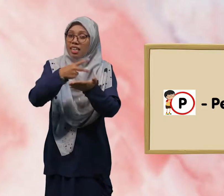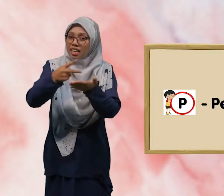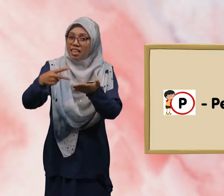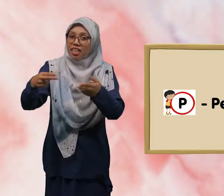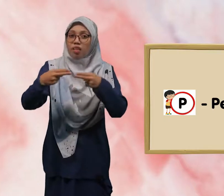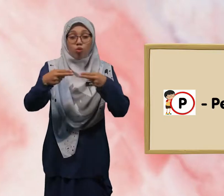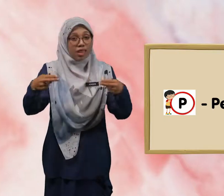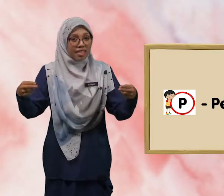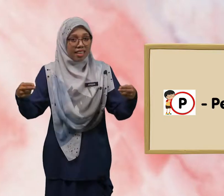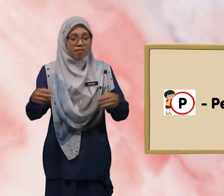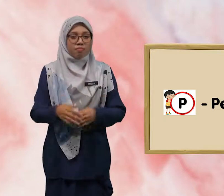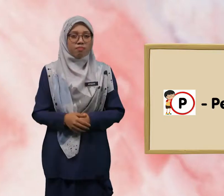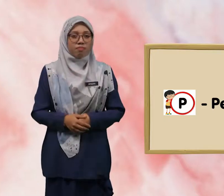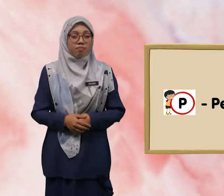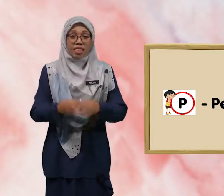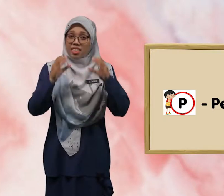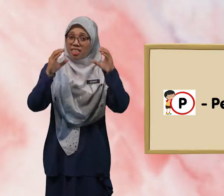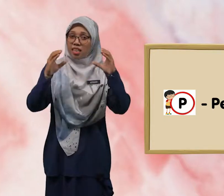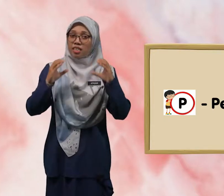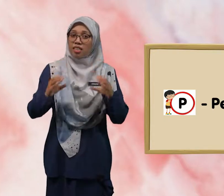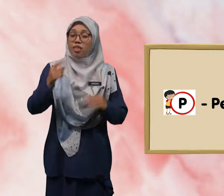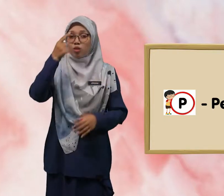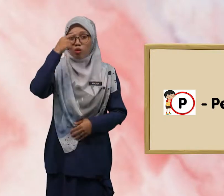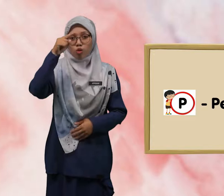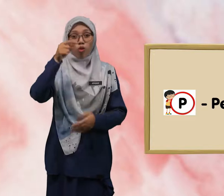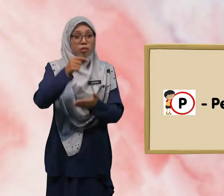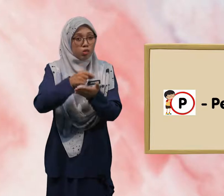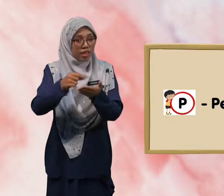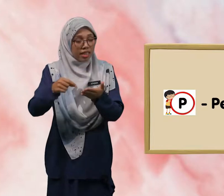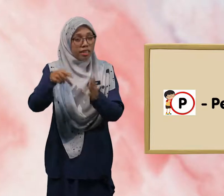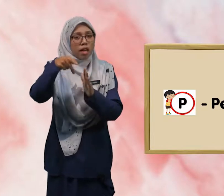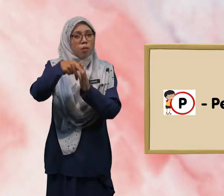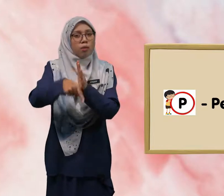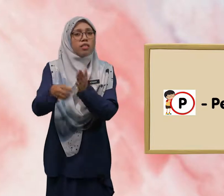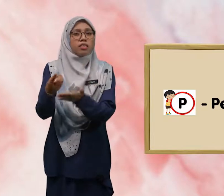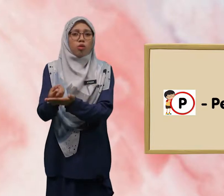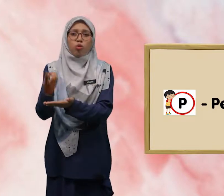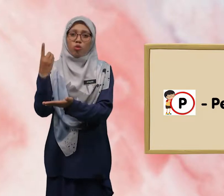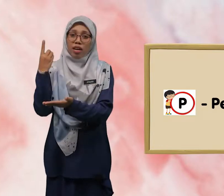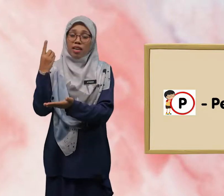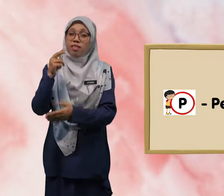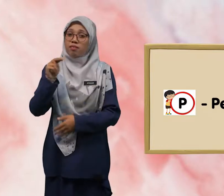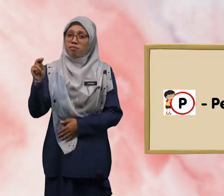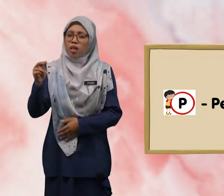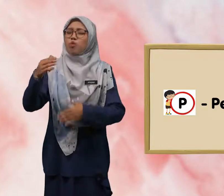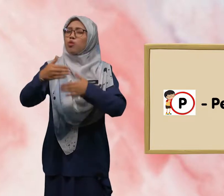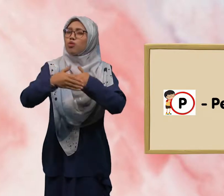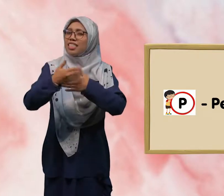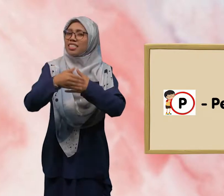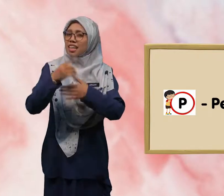karangan ulasan cara untuk menulis pendahuluan Mudah